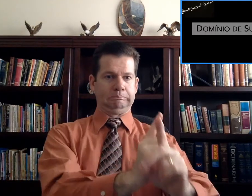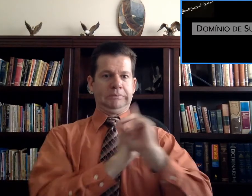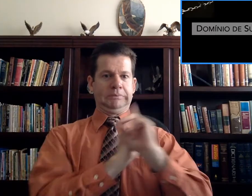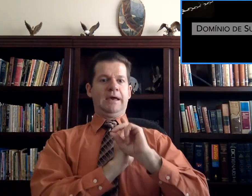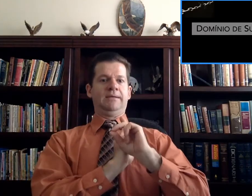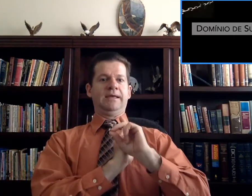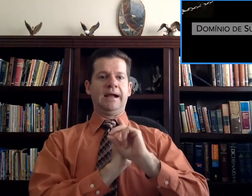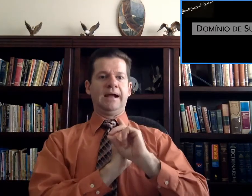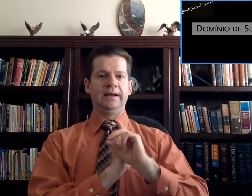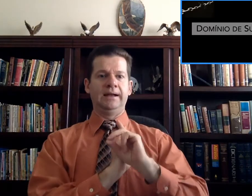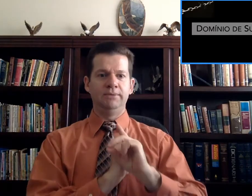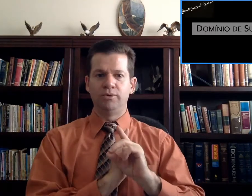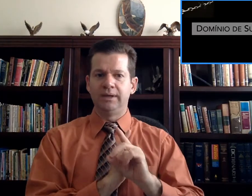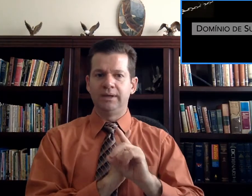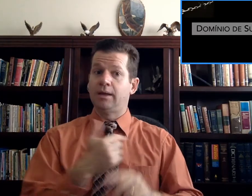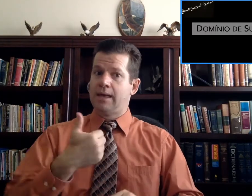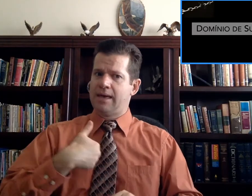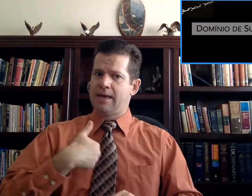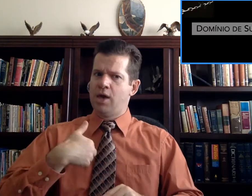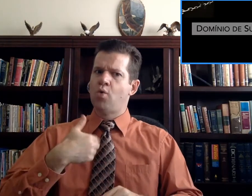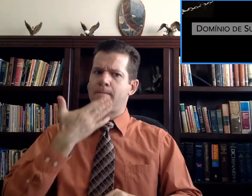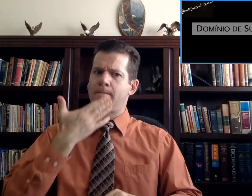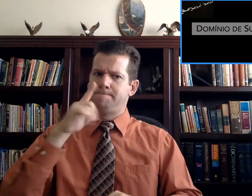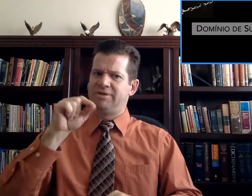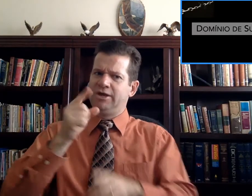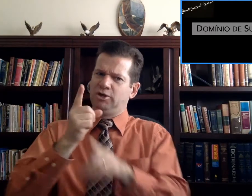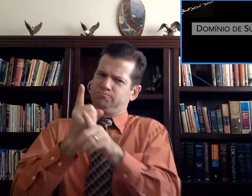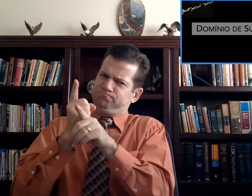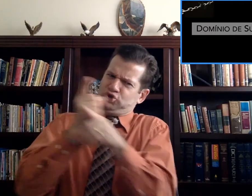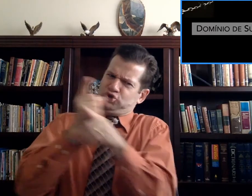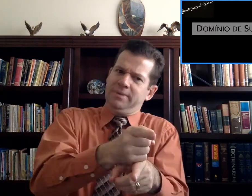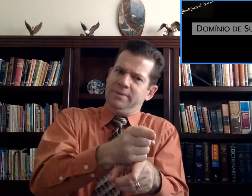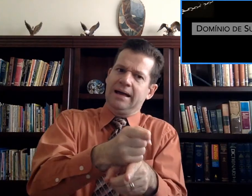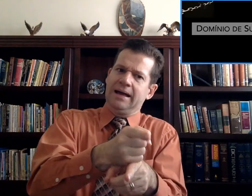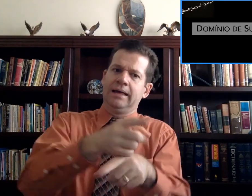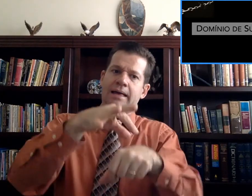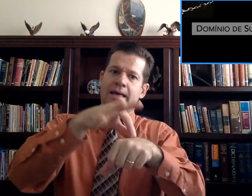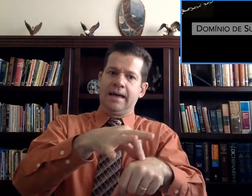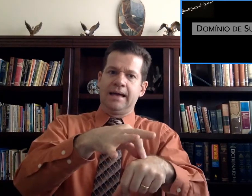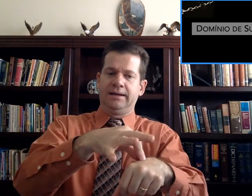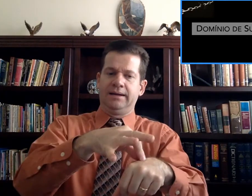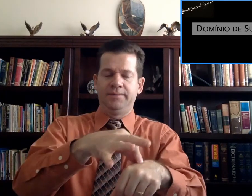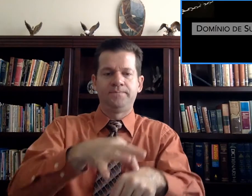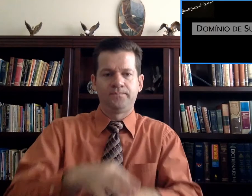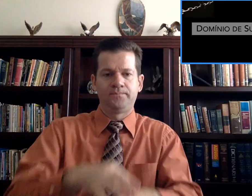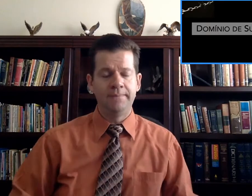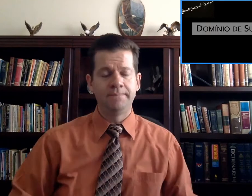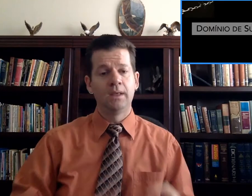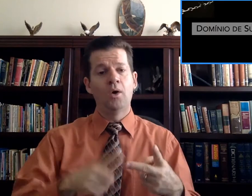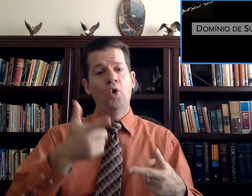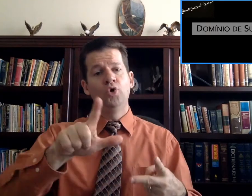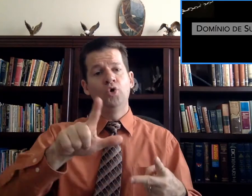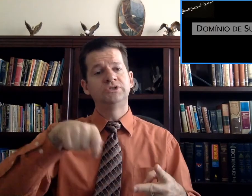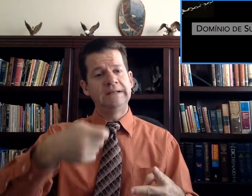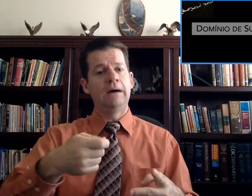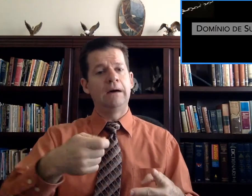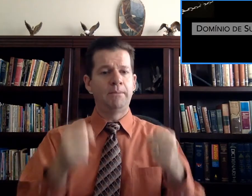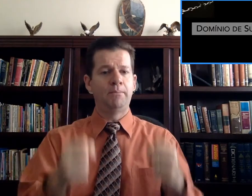Não quero que a carne me domine. Eu prefiro dominar a carne, ok? Outro sinal que também